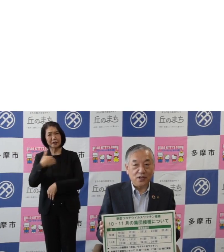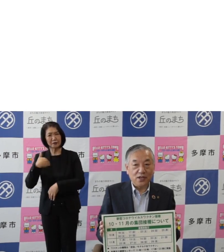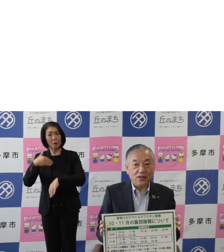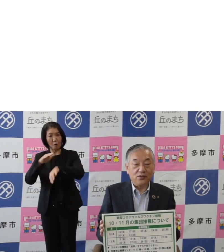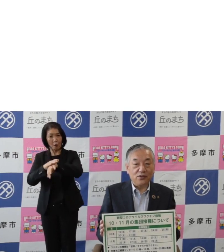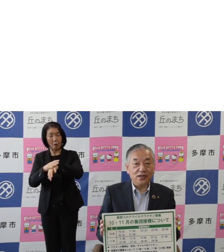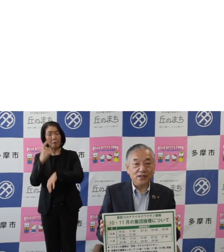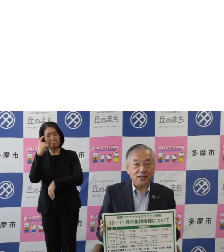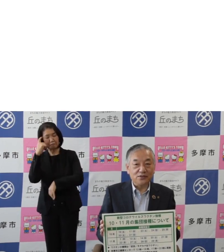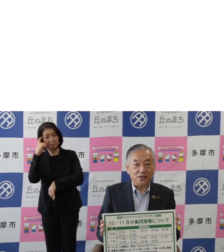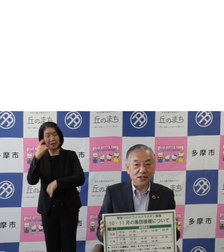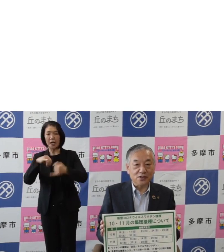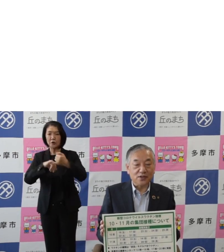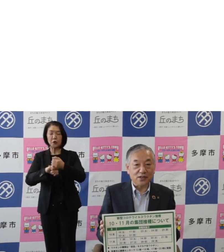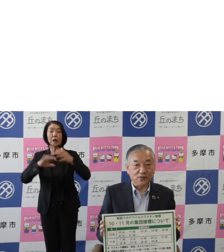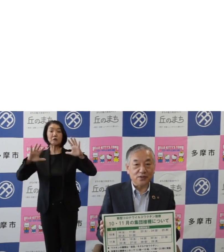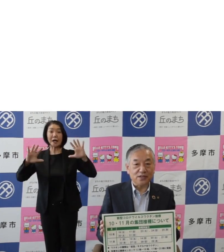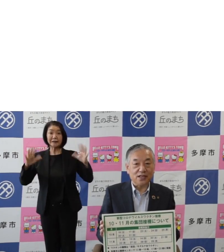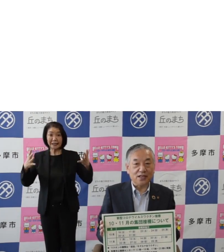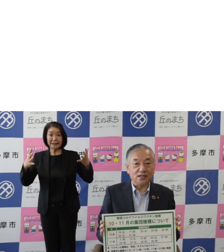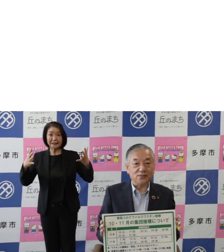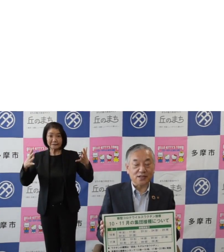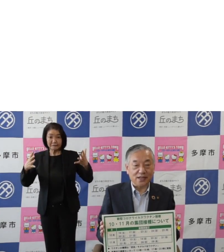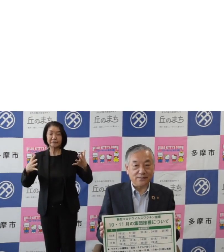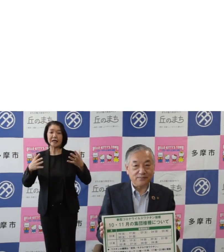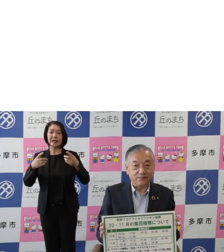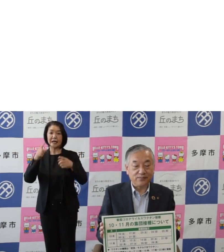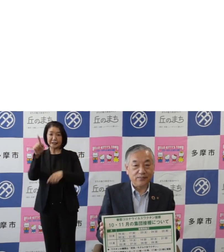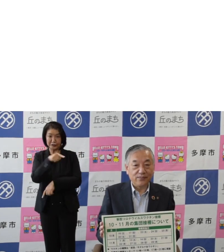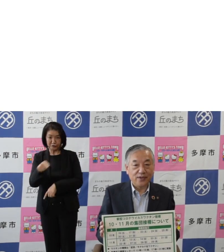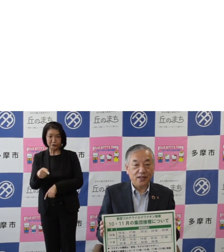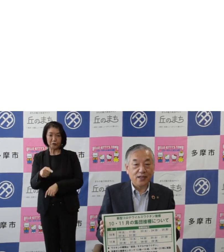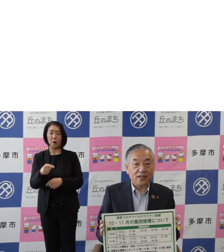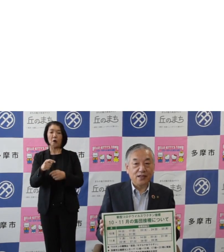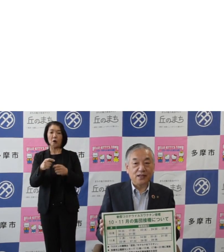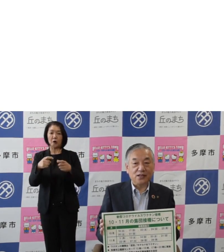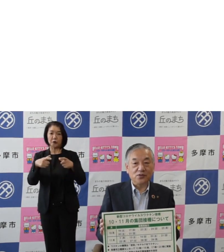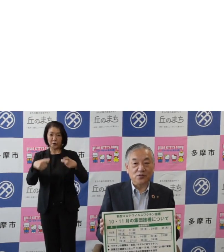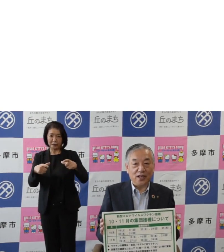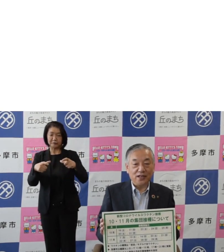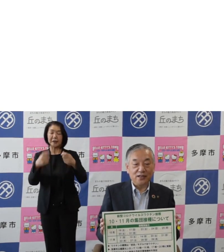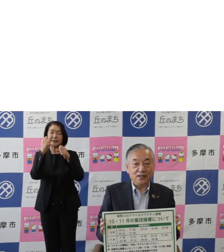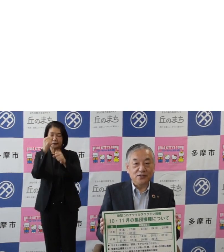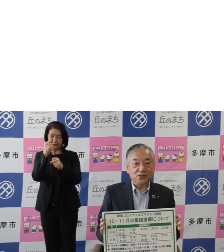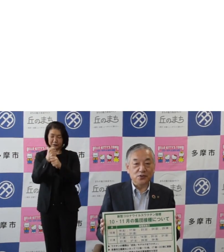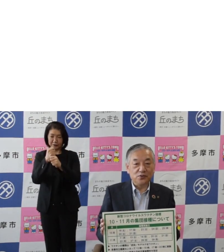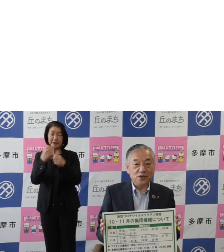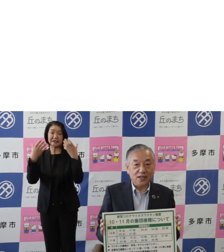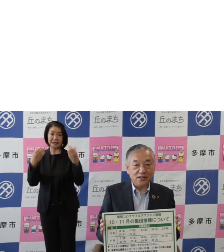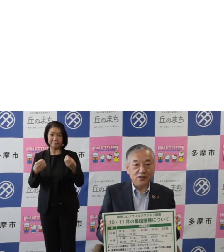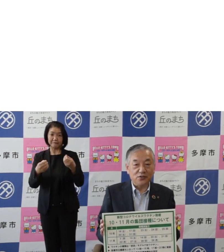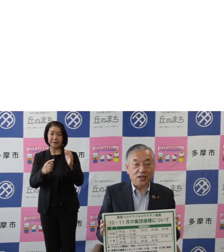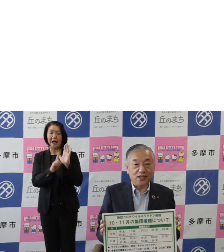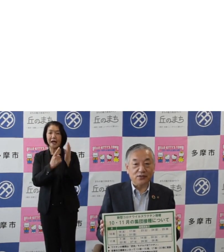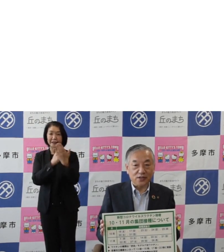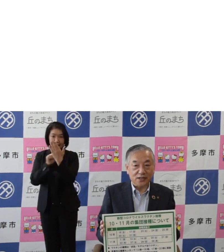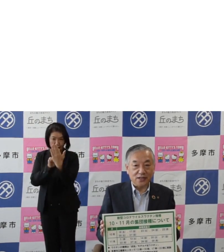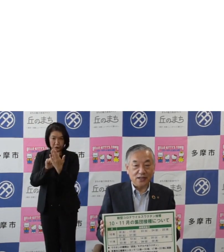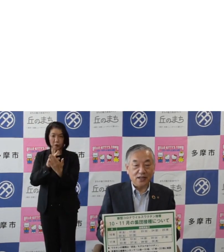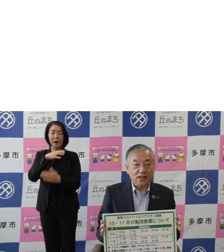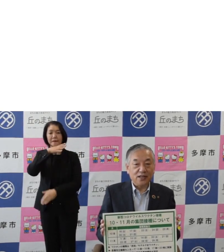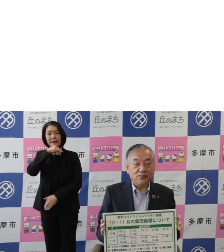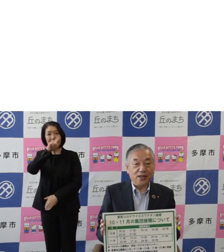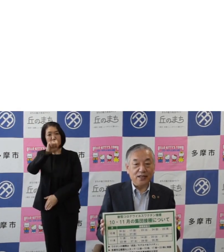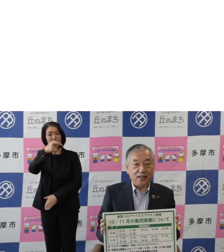よう、予約なしの接種枠を設定しました。対象は16歳以上の方と